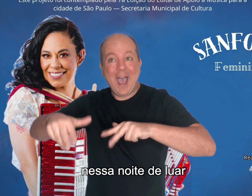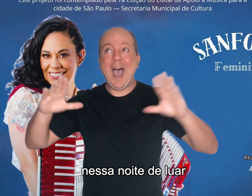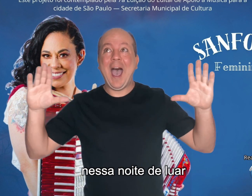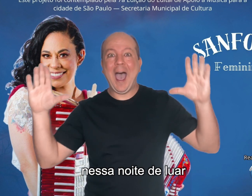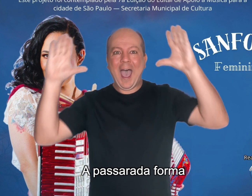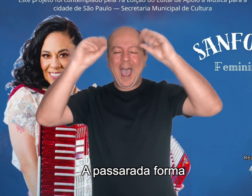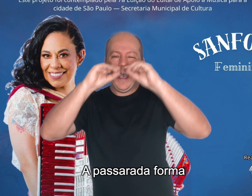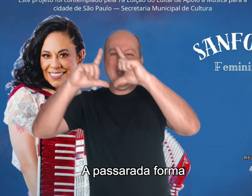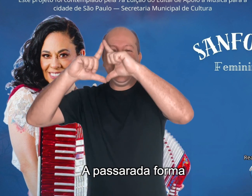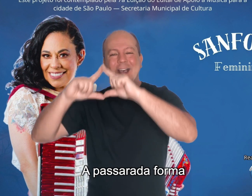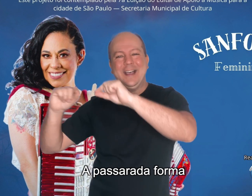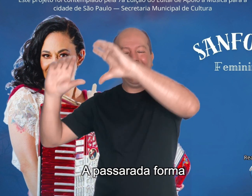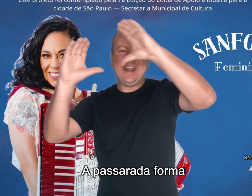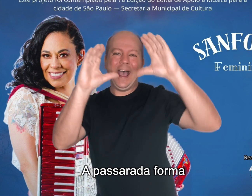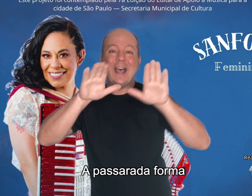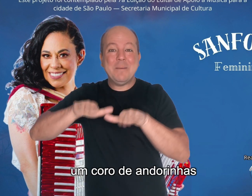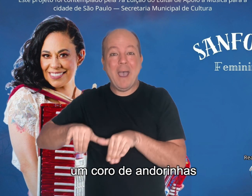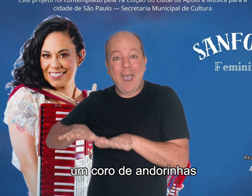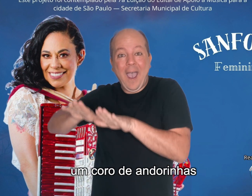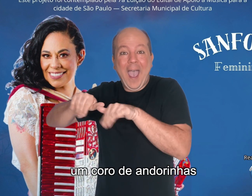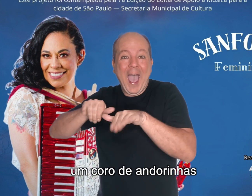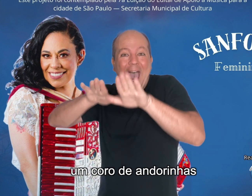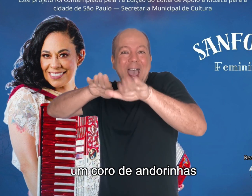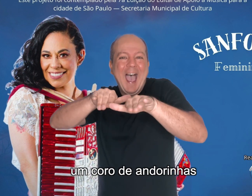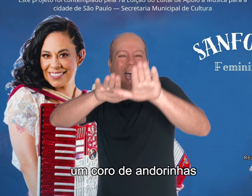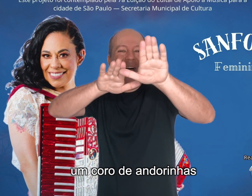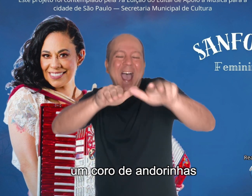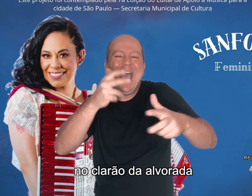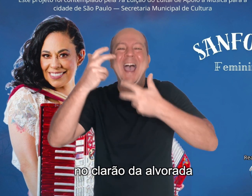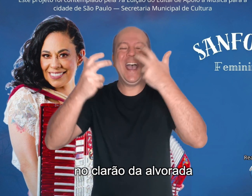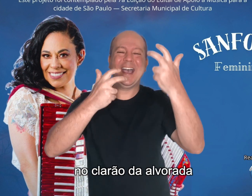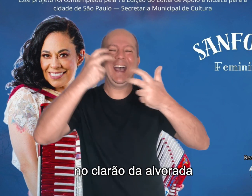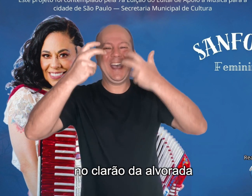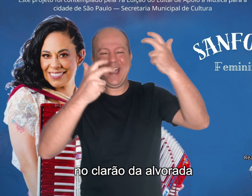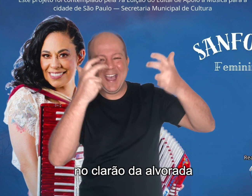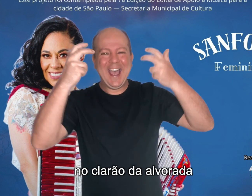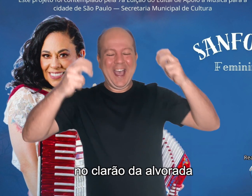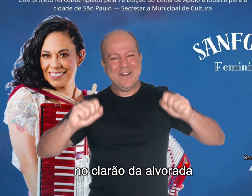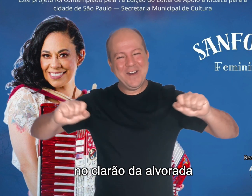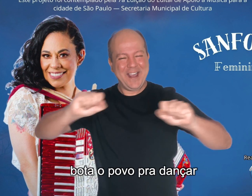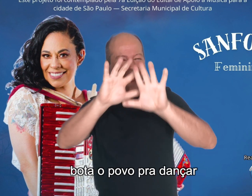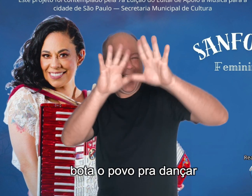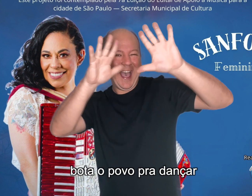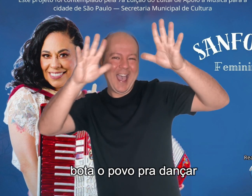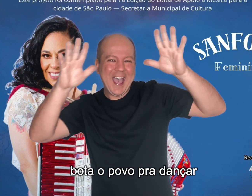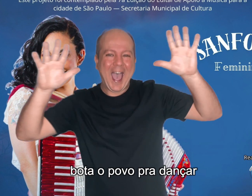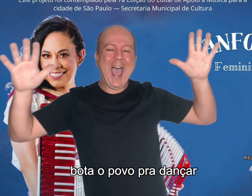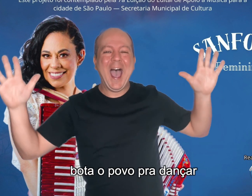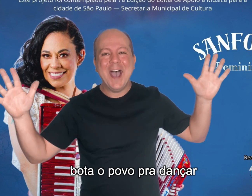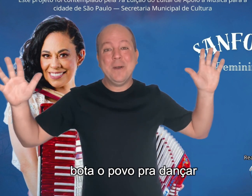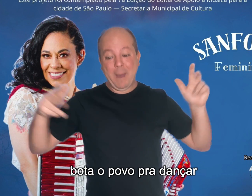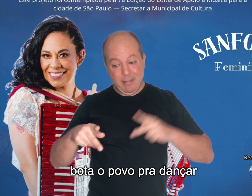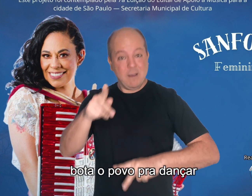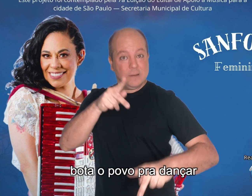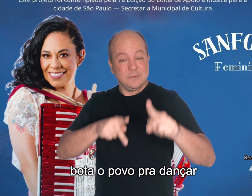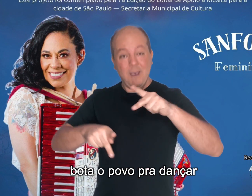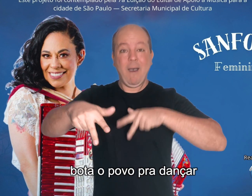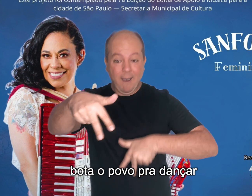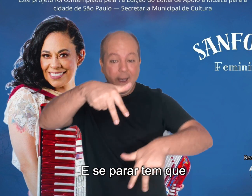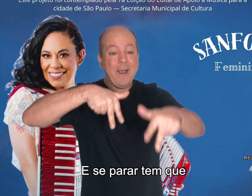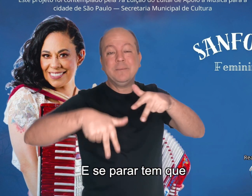luar a passarada forma um couro de andorinhas no clarão da Alvorada bota o povo para